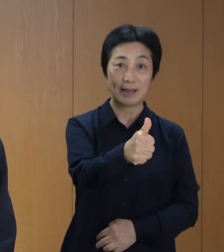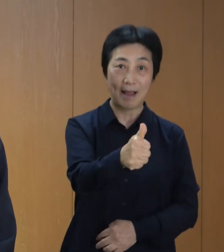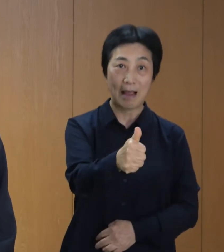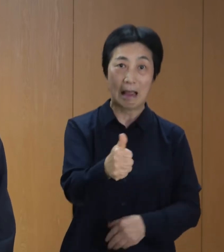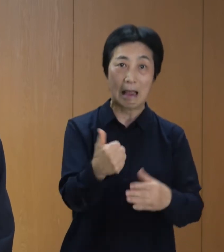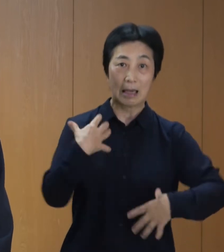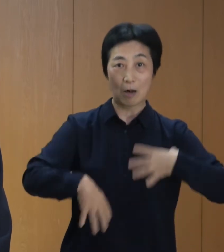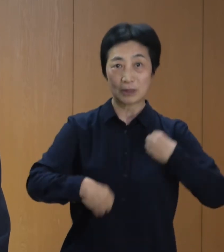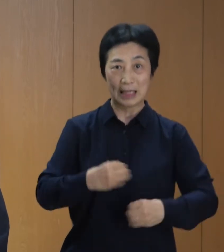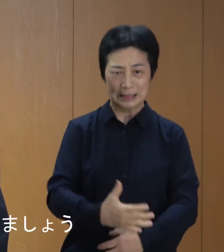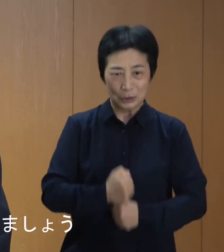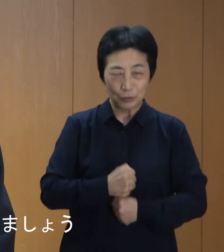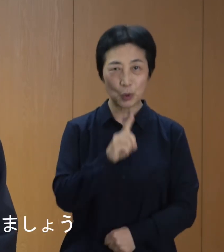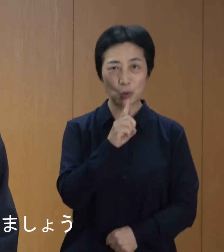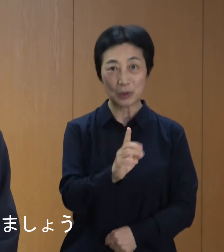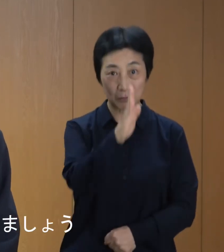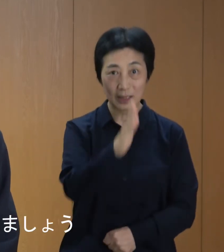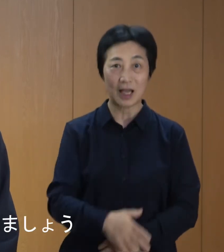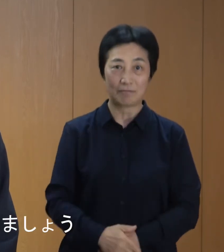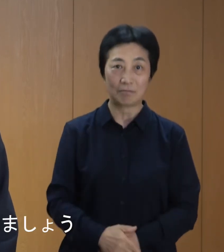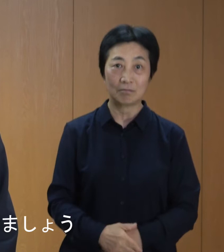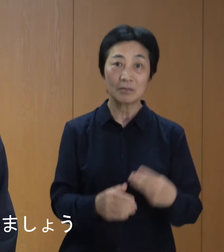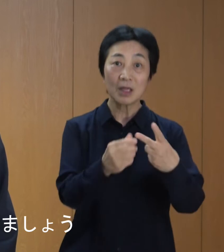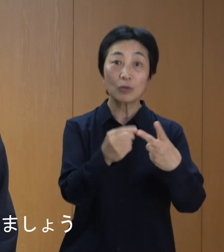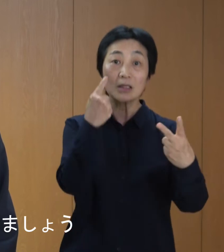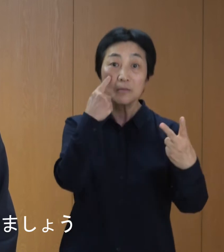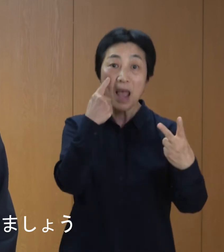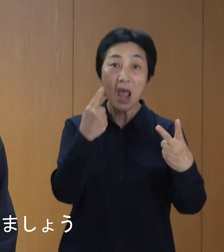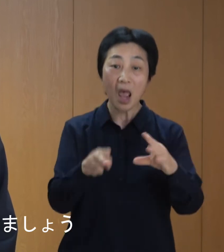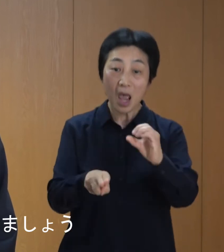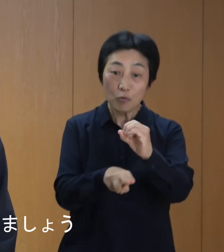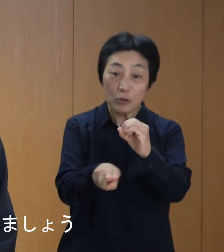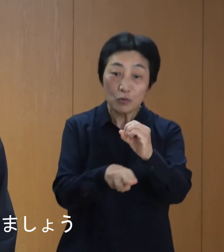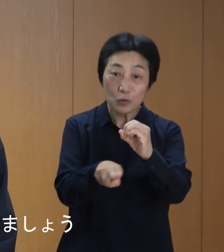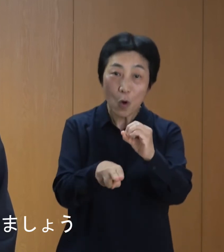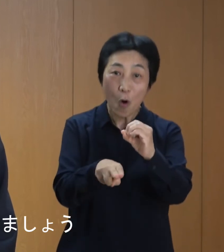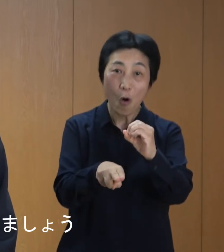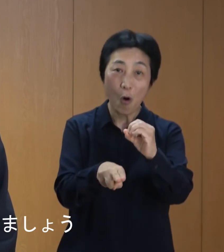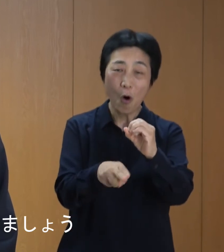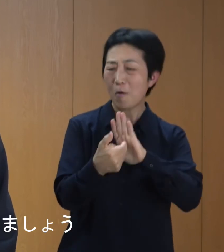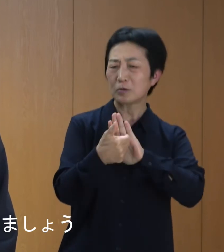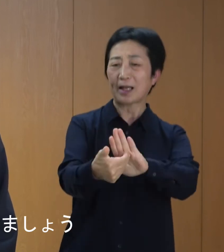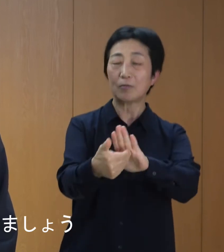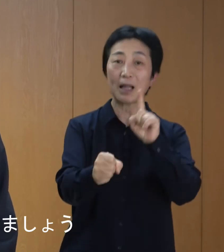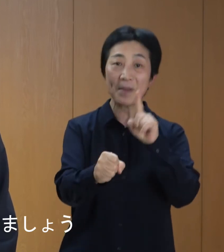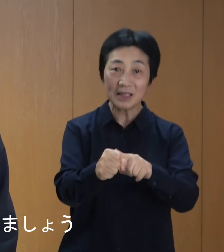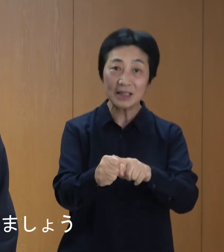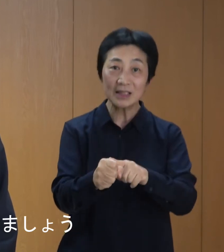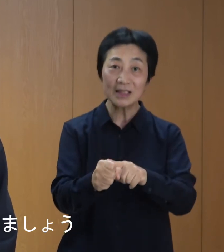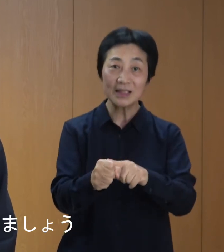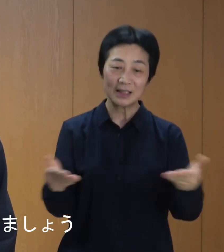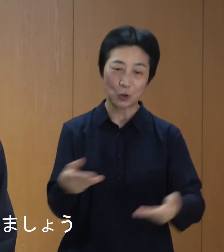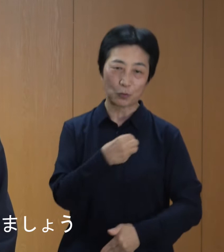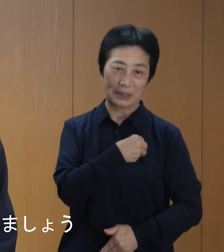。2つにウイルスの持ち込みを避けるため、職員の行動や健康管理を徹底すると